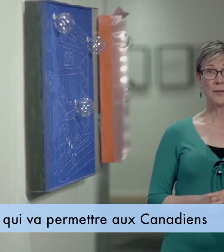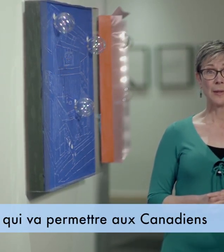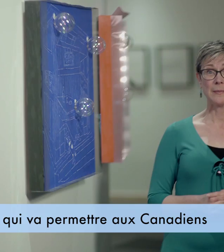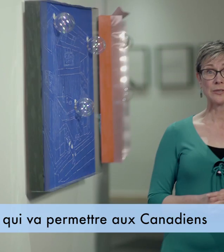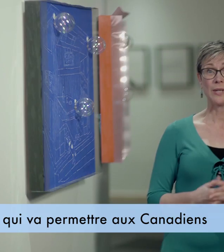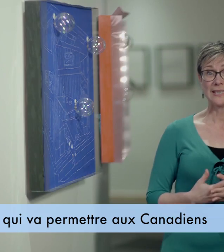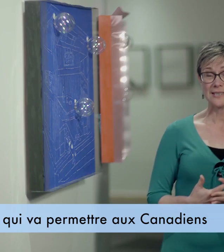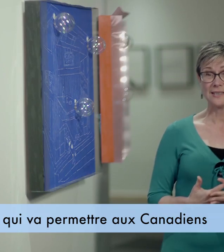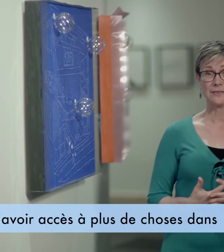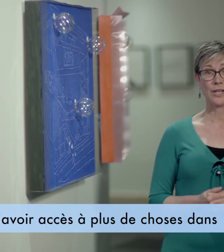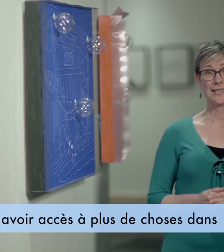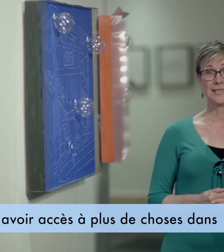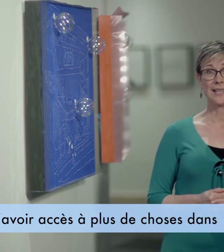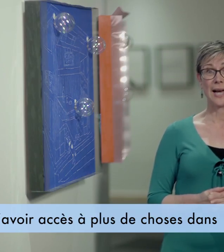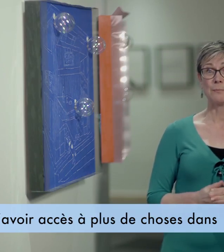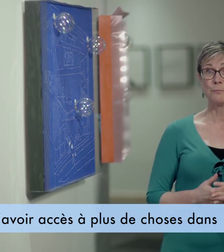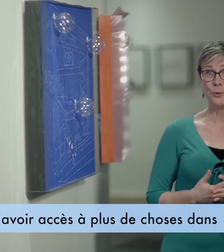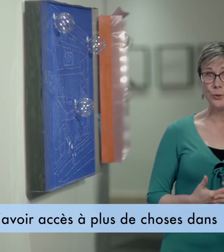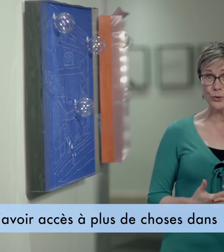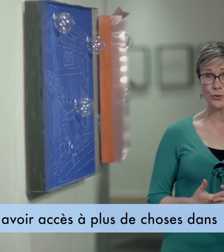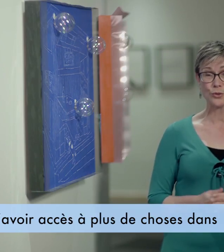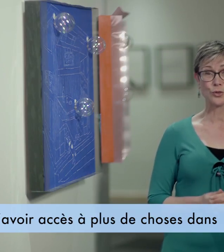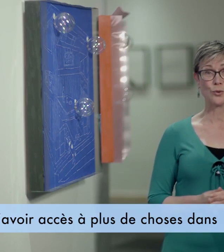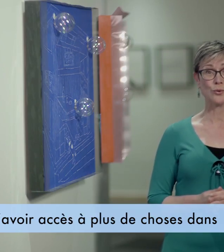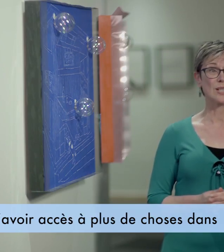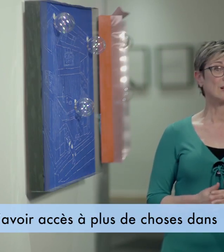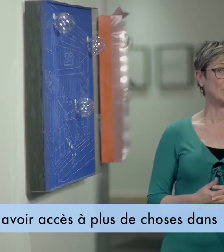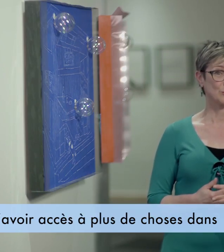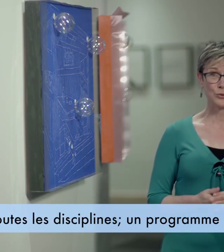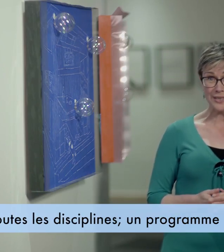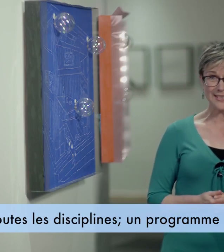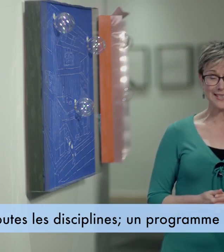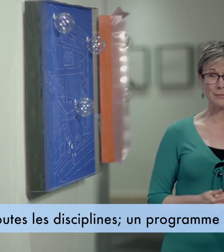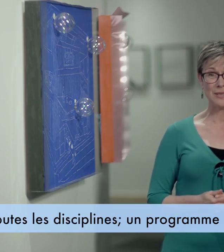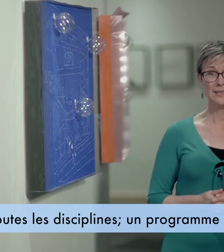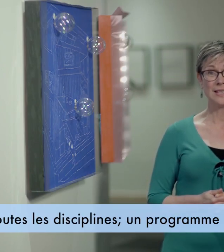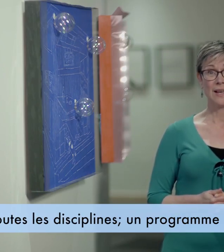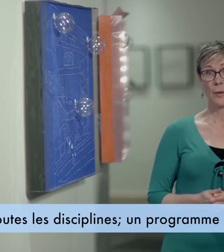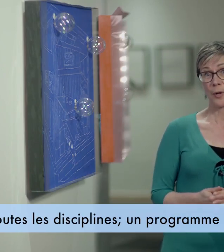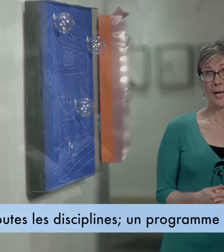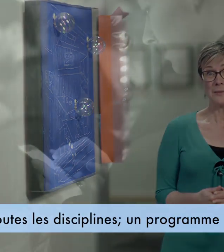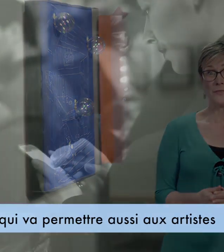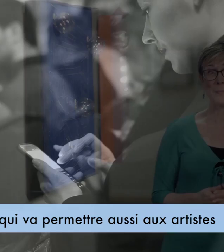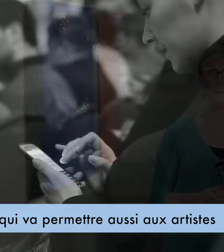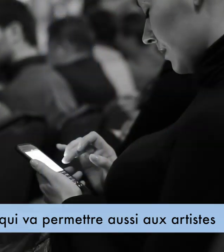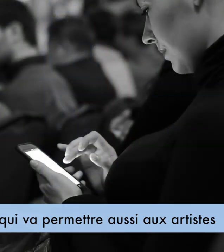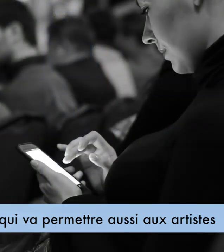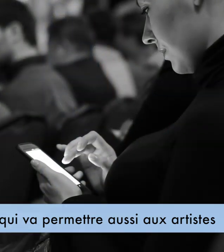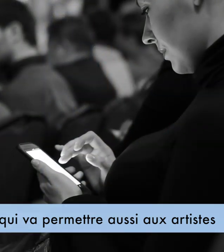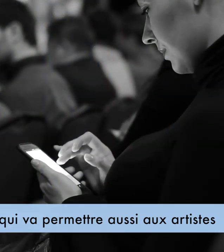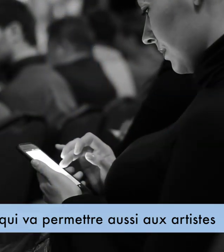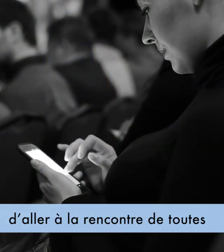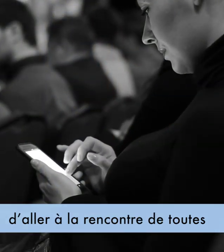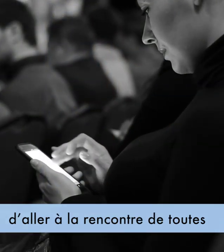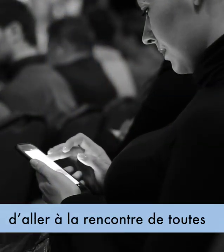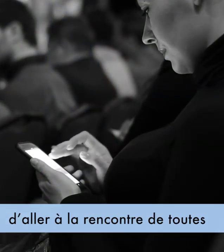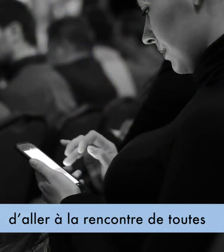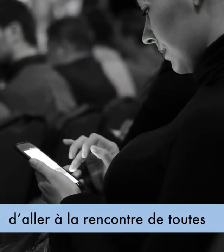qui va permettre au Canadiens d'avoir accès à plus de choses dans toutes les disciplines. Un programme qui va permettre aussi aux artistes d'aller à la rencontre